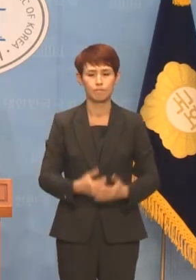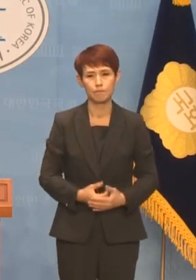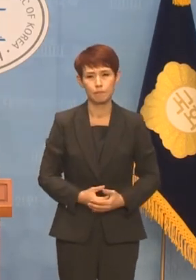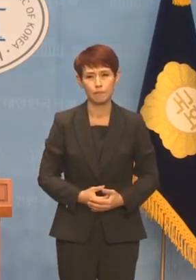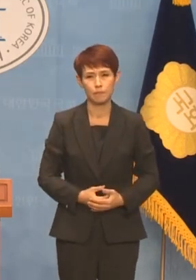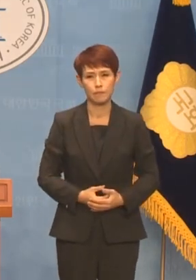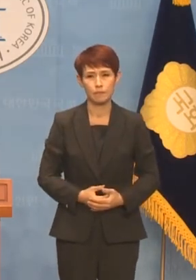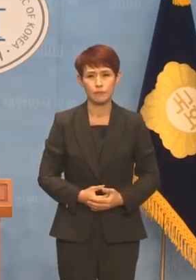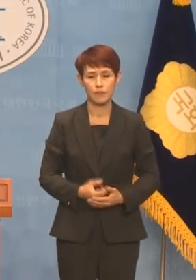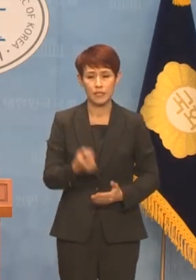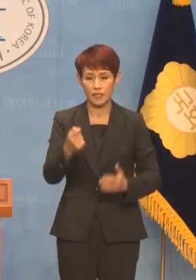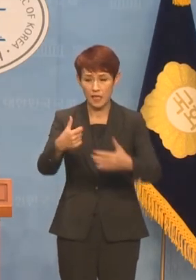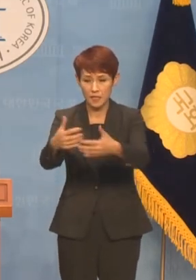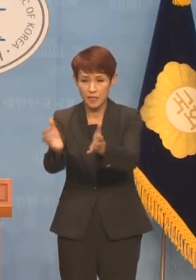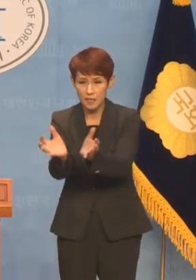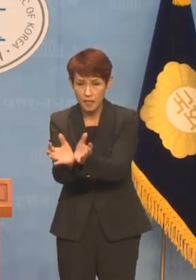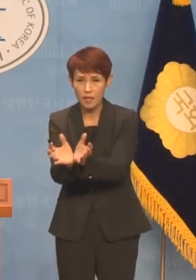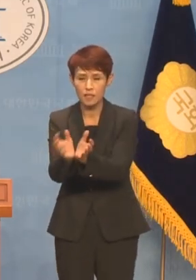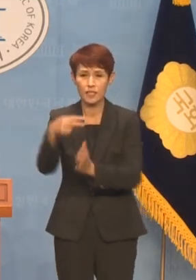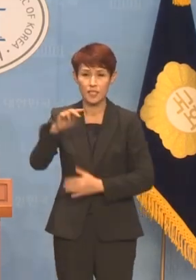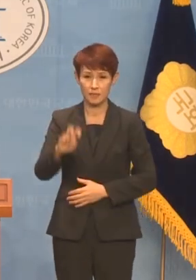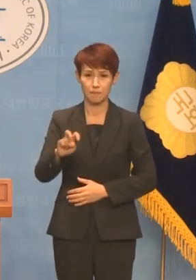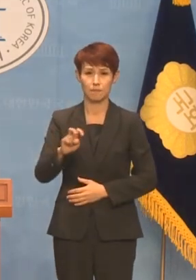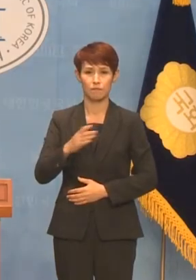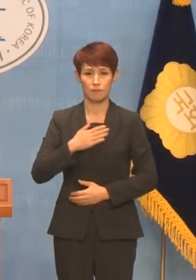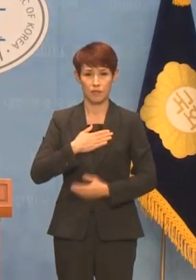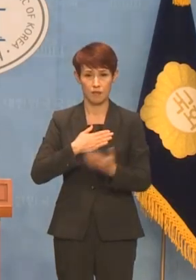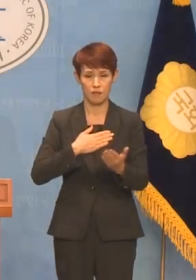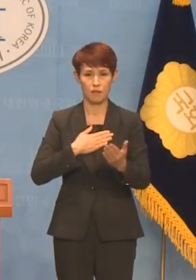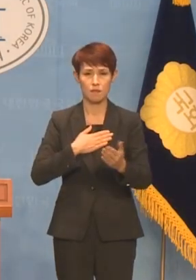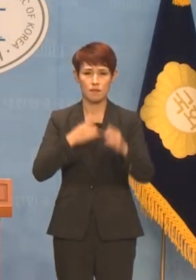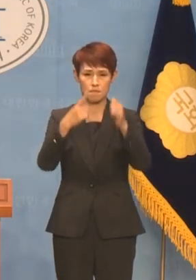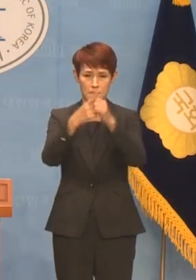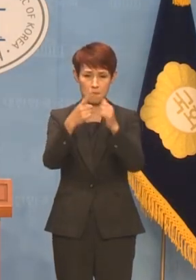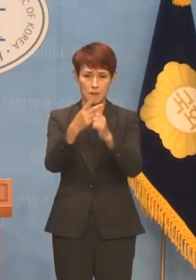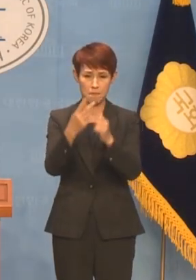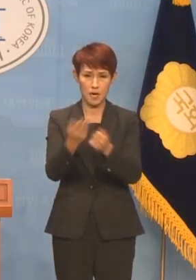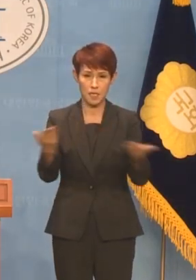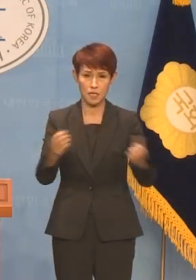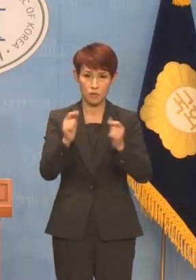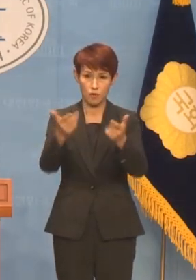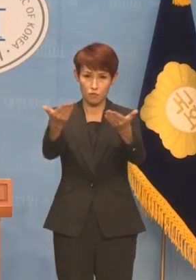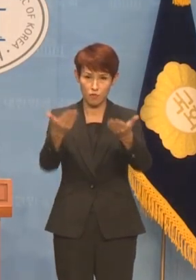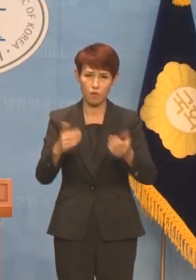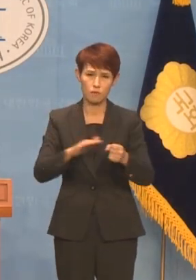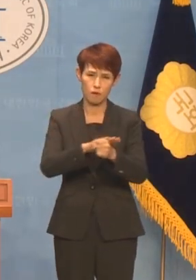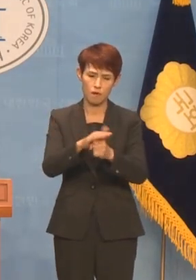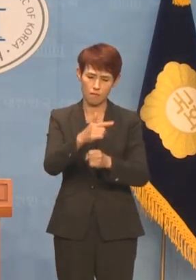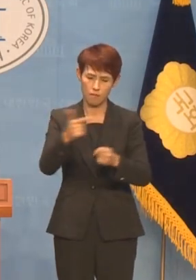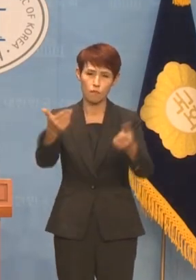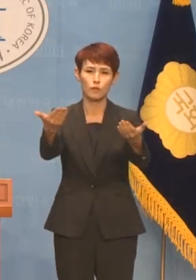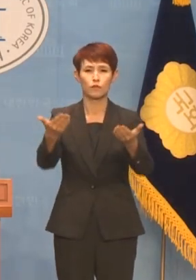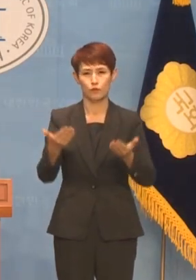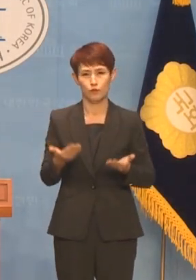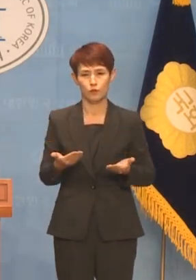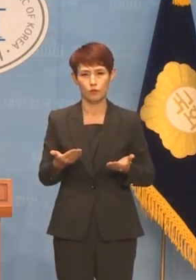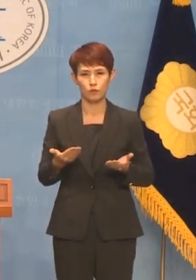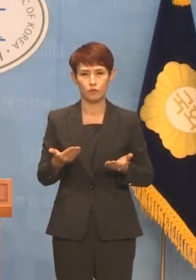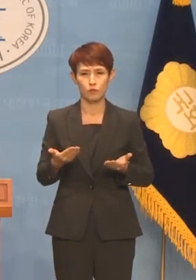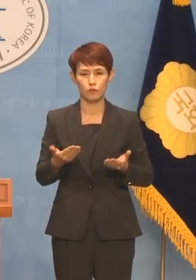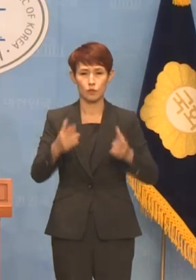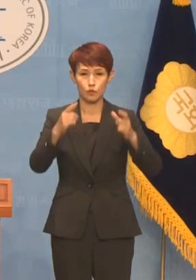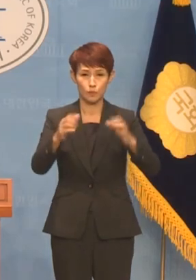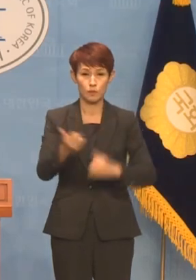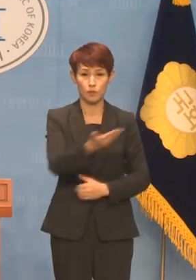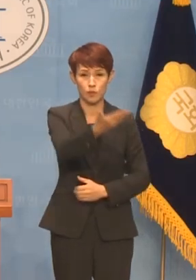또 작은 정당 소속 저 심상정에게 3번이나 일할 기회를 주시며 큰 사랑을 보내주셨던 독양